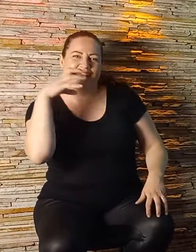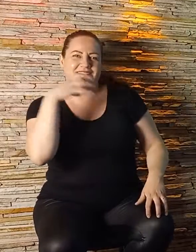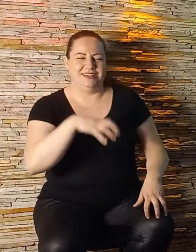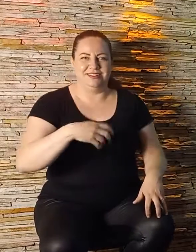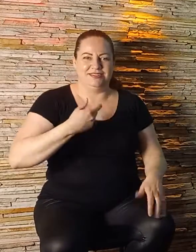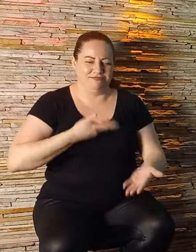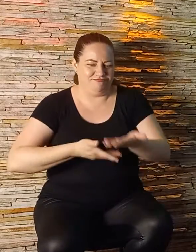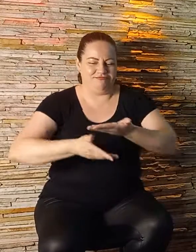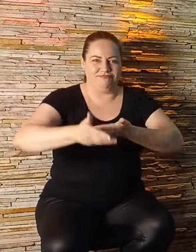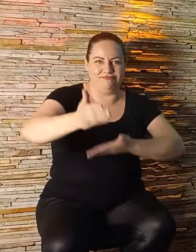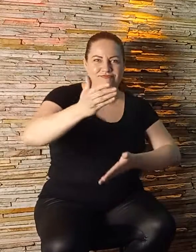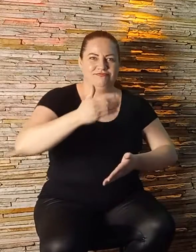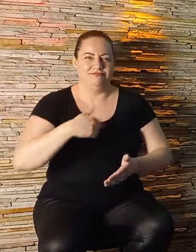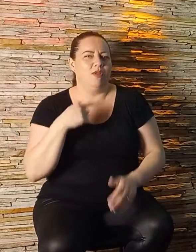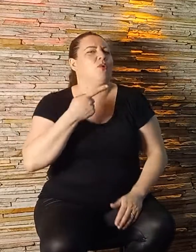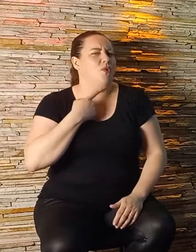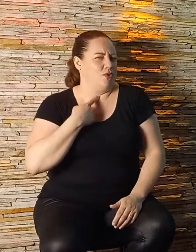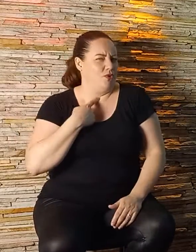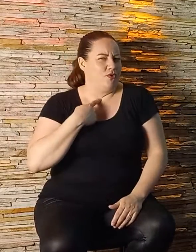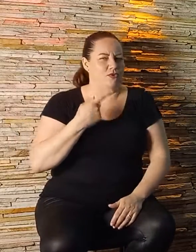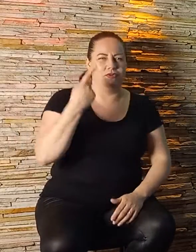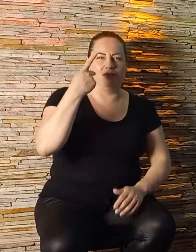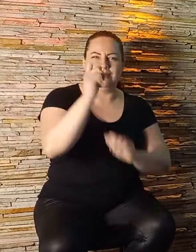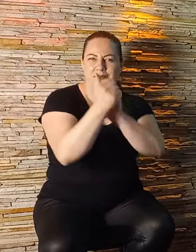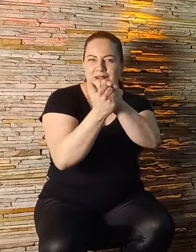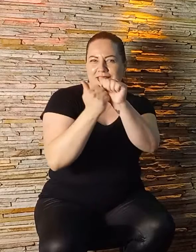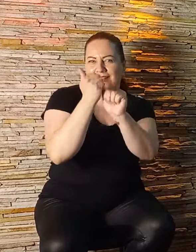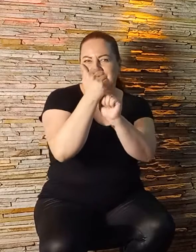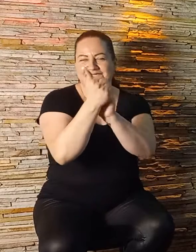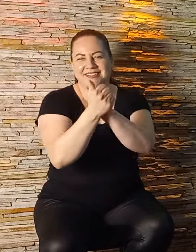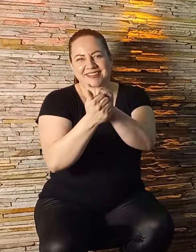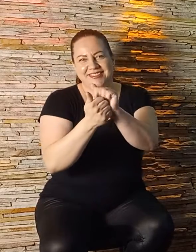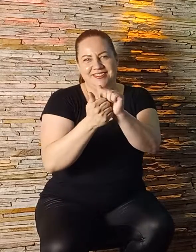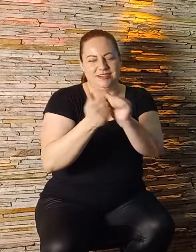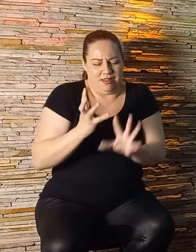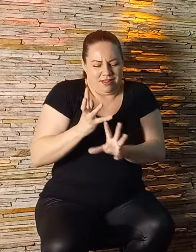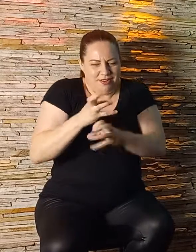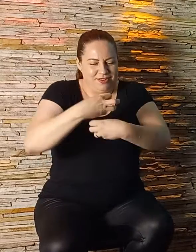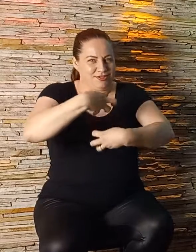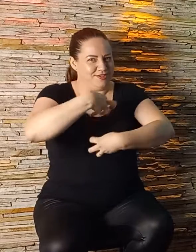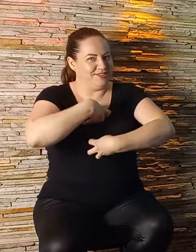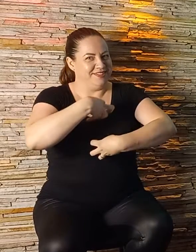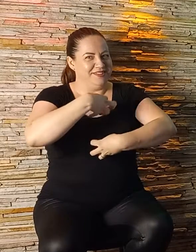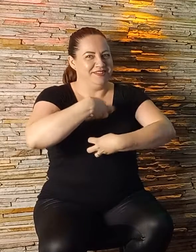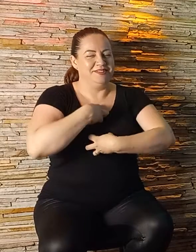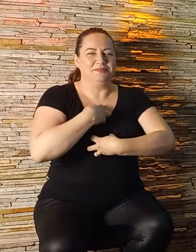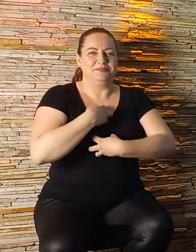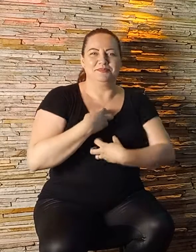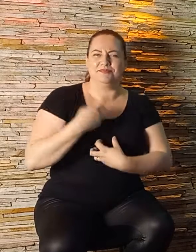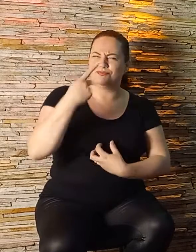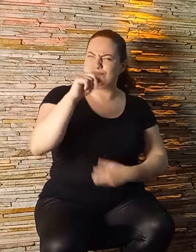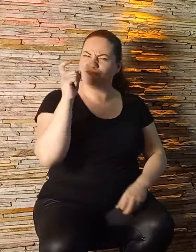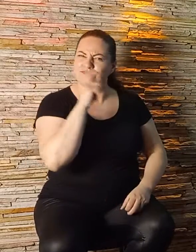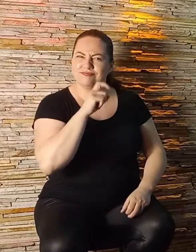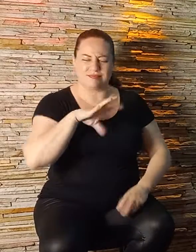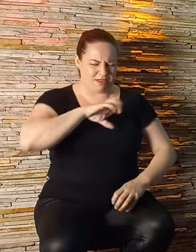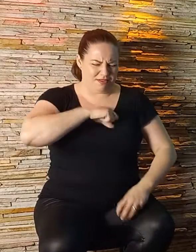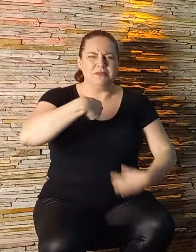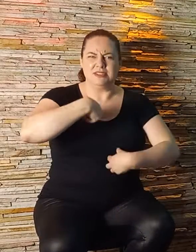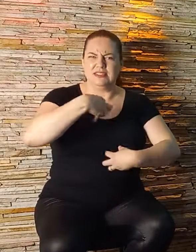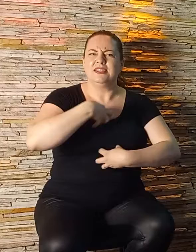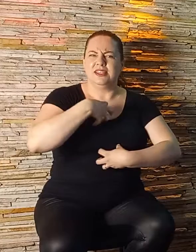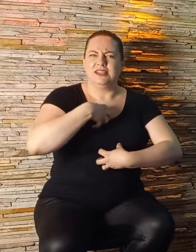ele faria do texto dos cálculos do teu nem que